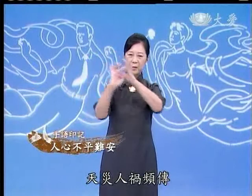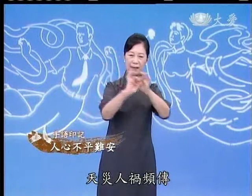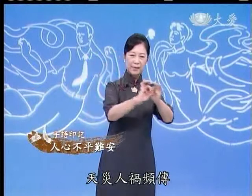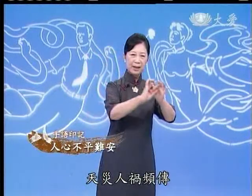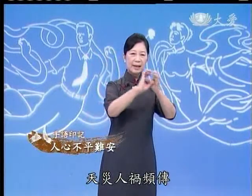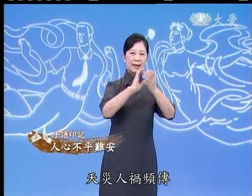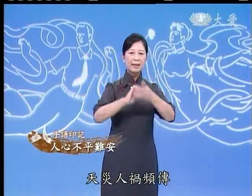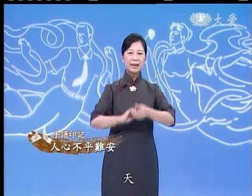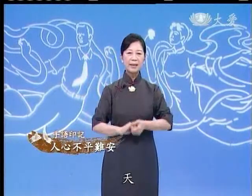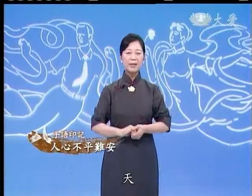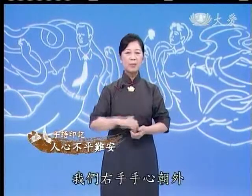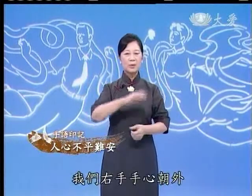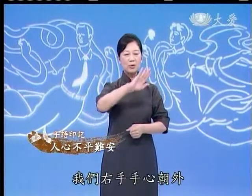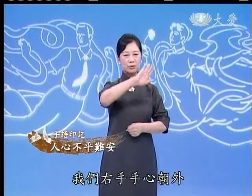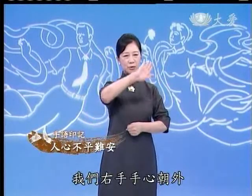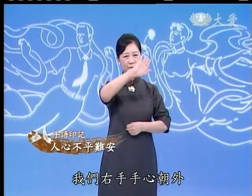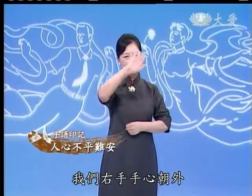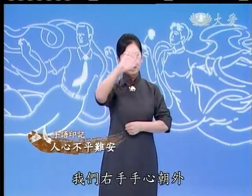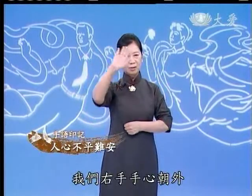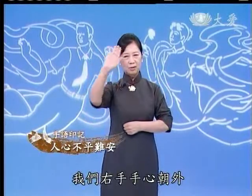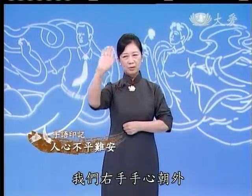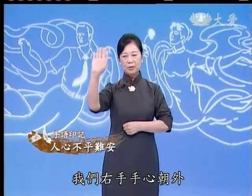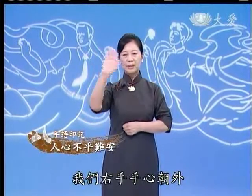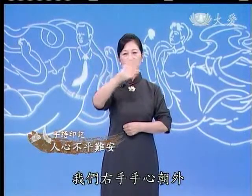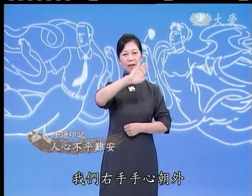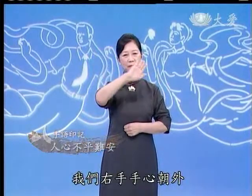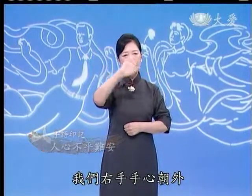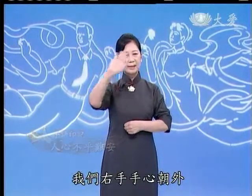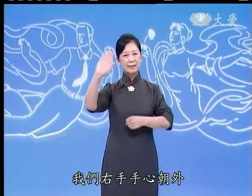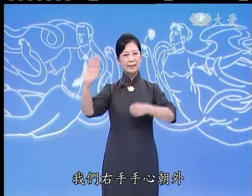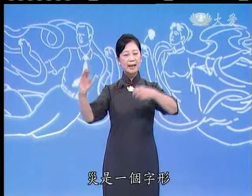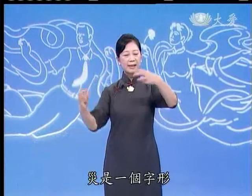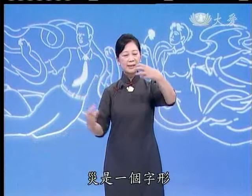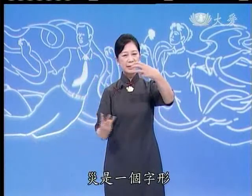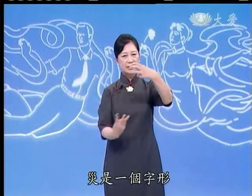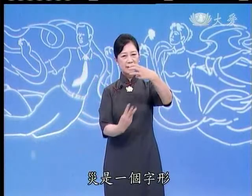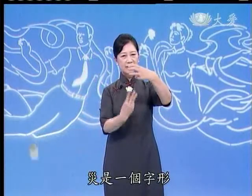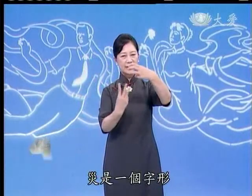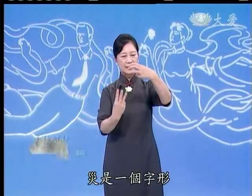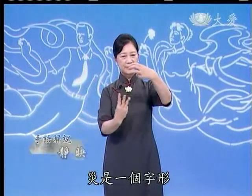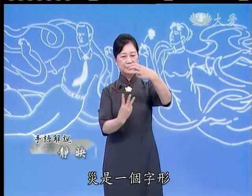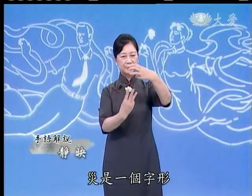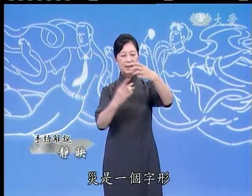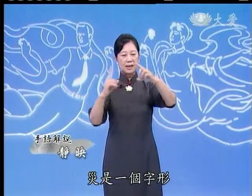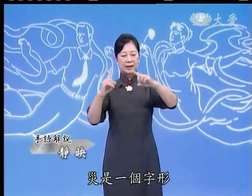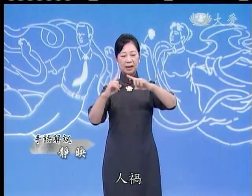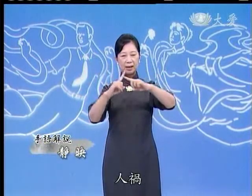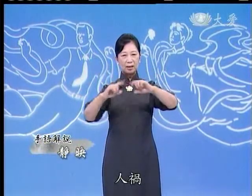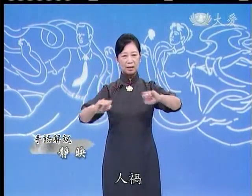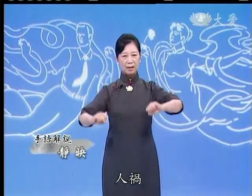传。那天呢，我们右手手心朝外，灾是一个字形，人